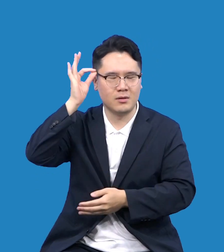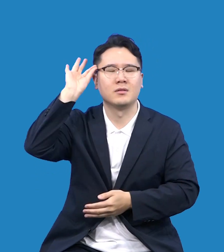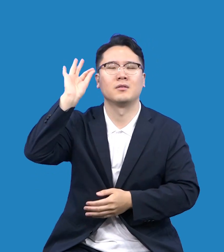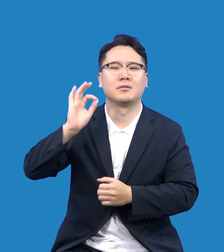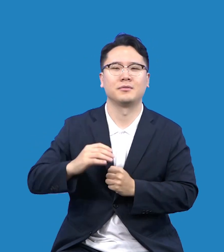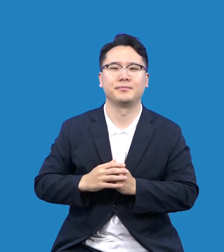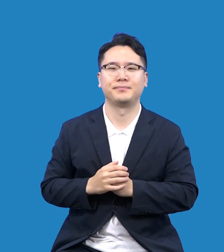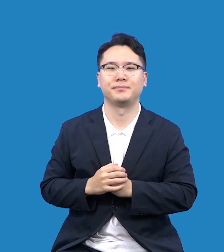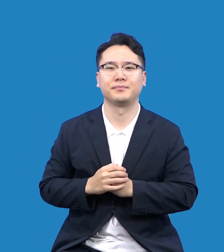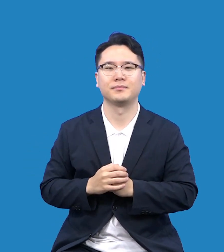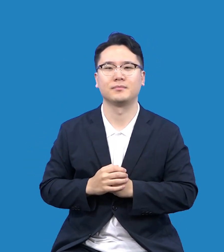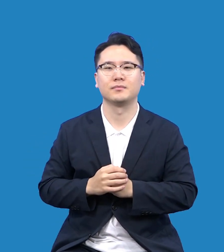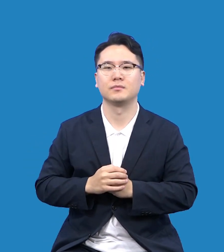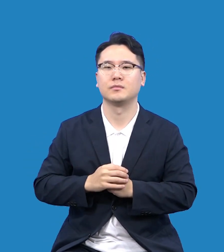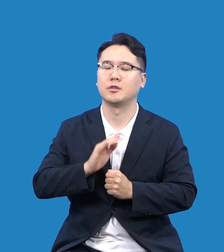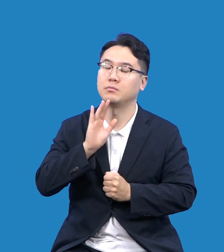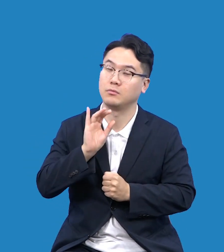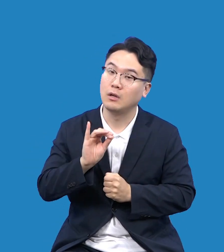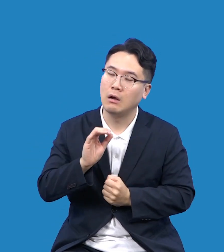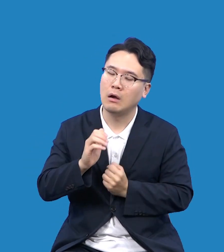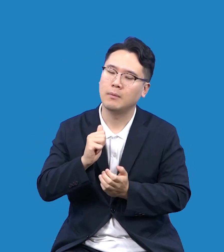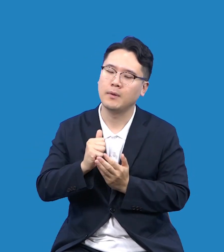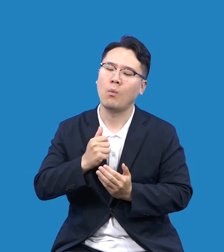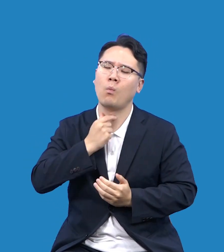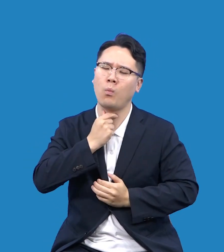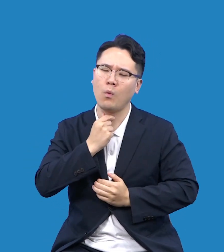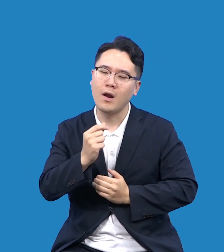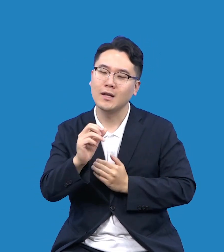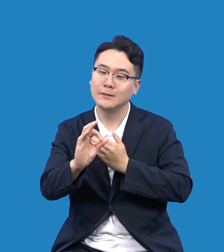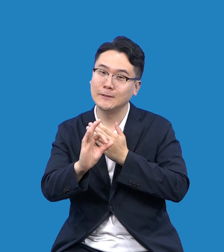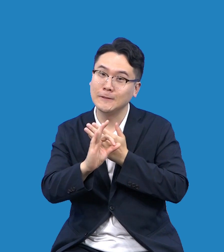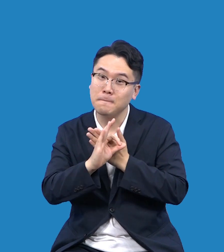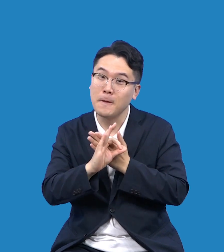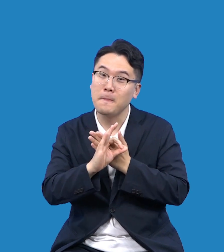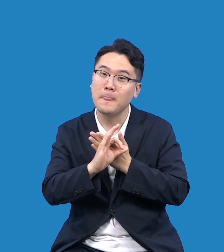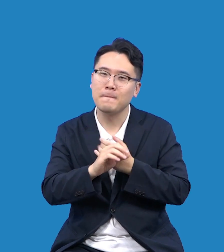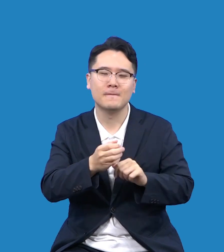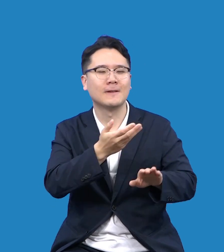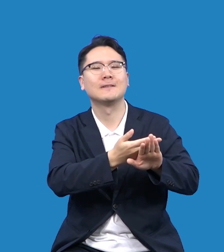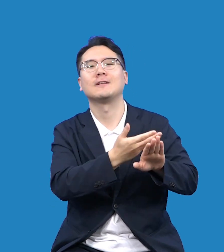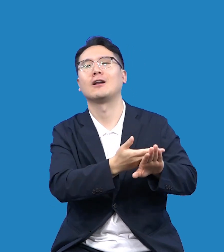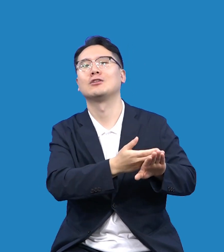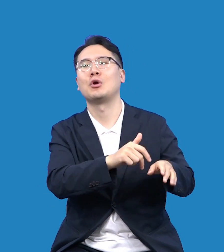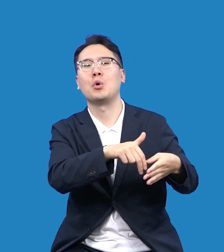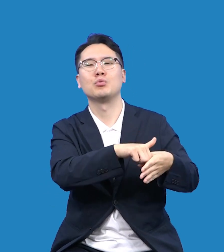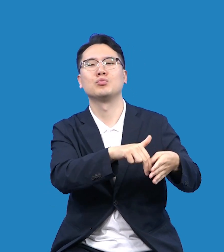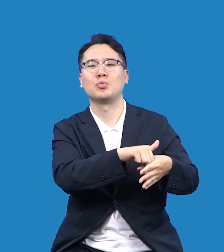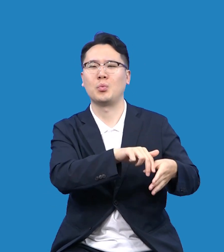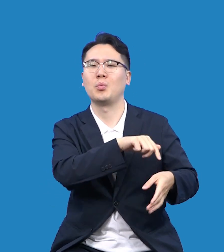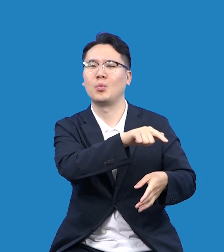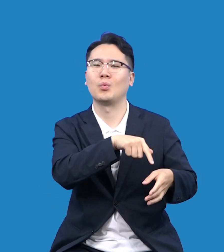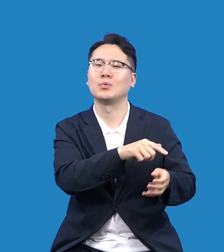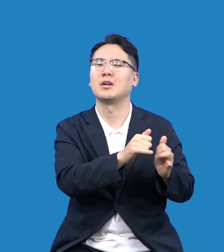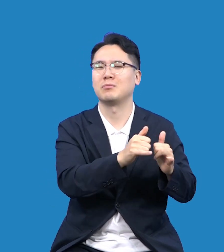물론 이 하나님이 원하신다면 이 말을 많이 쓰는 다른 종교인도 있습니다. 이슬람